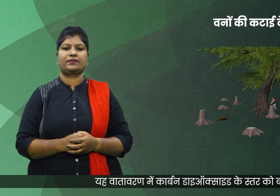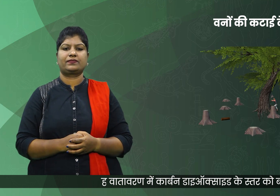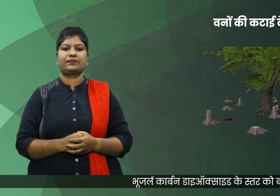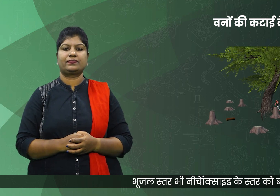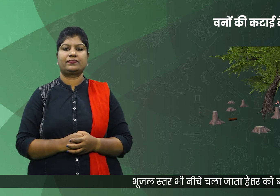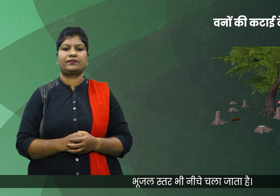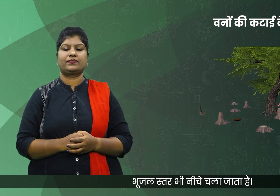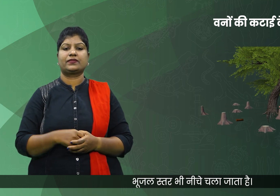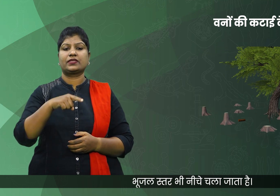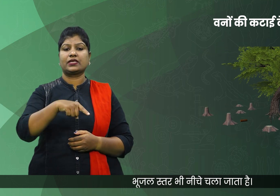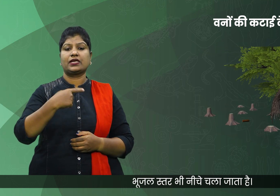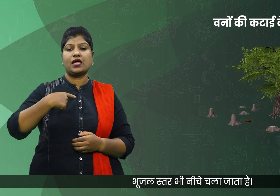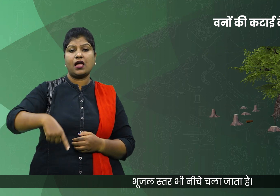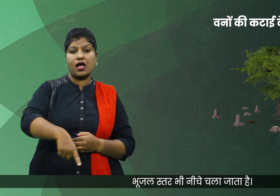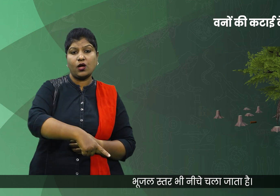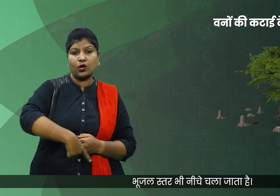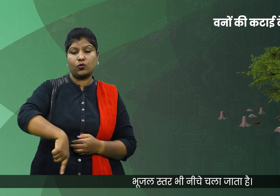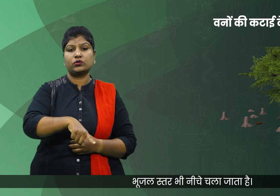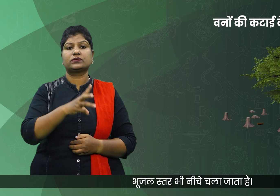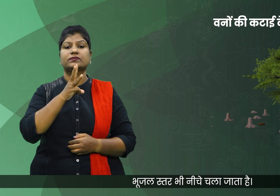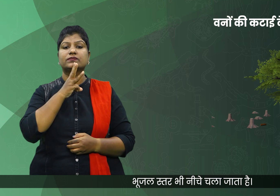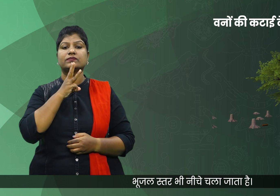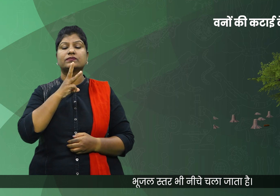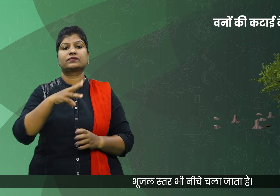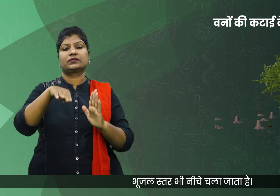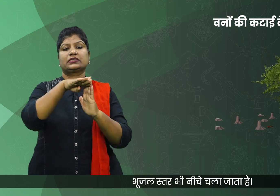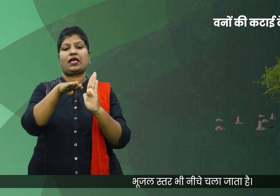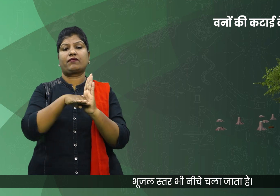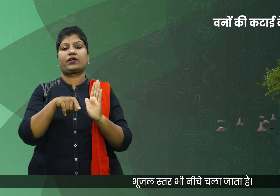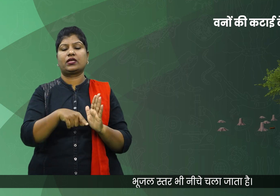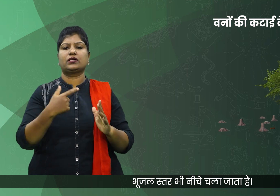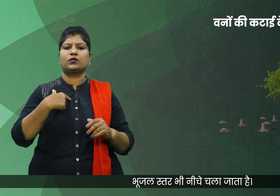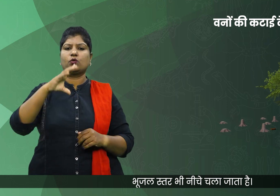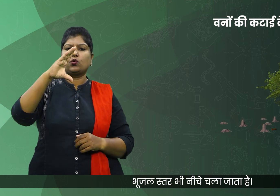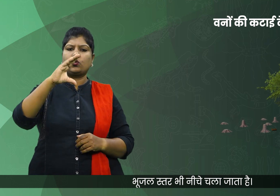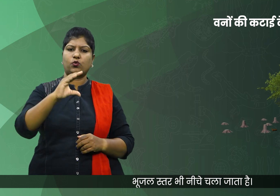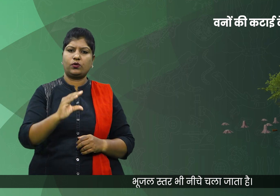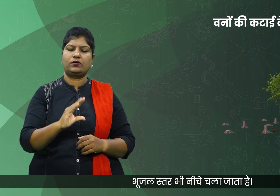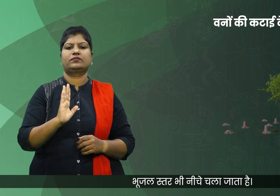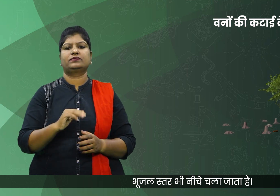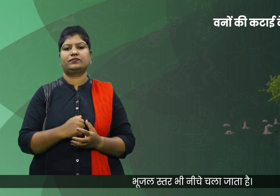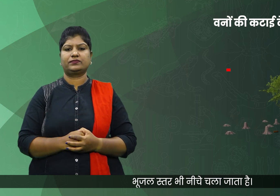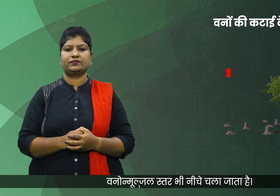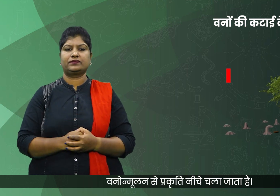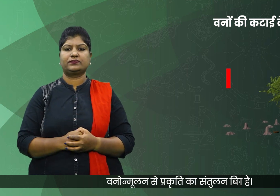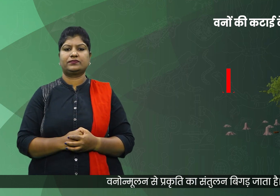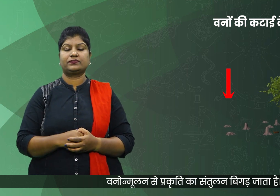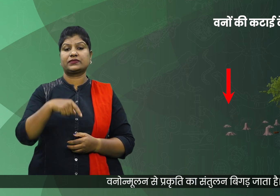भूजल स्तर भी नीचे चला जाता है। वनोन मूलन से